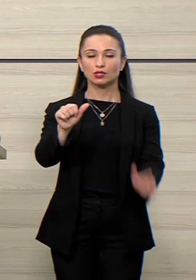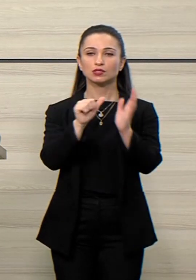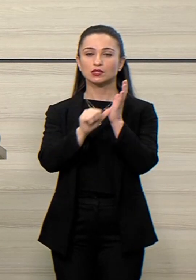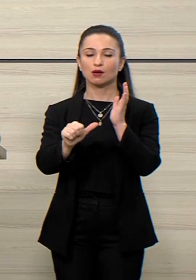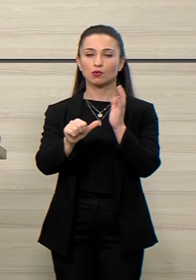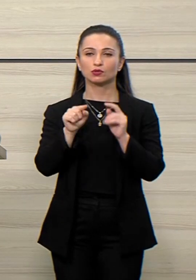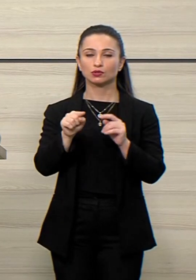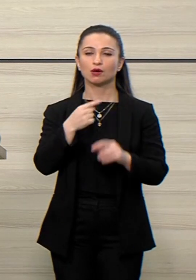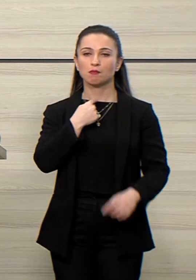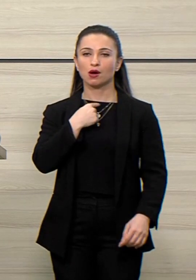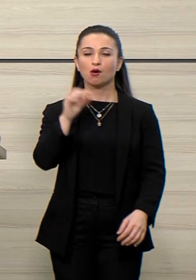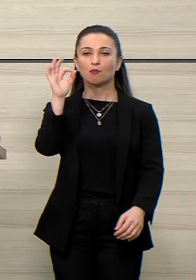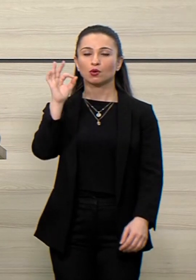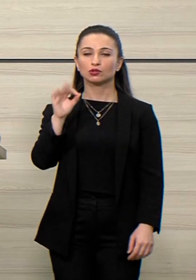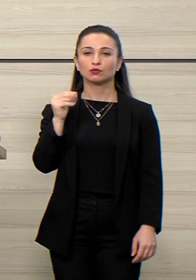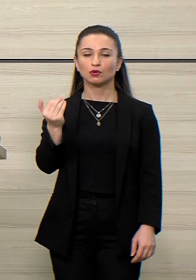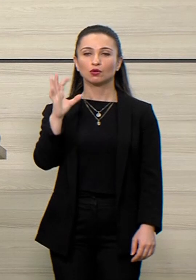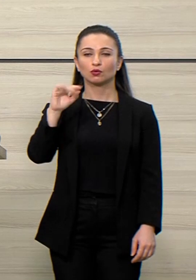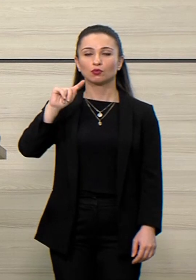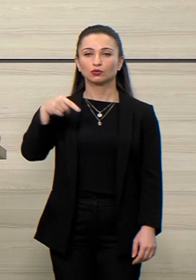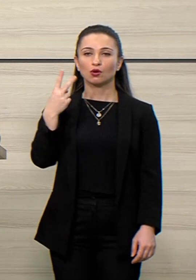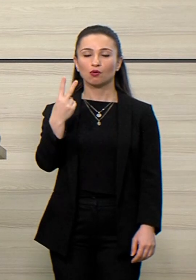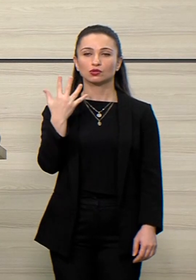4460 ხმა პროცენტულად